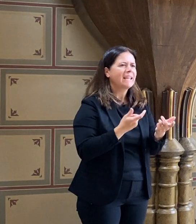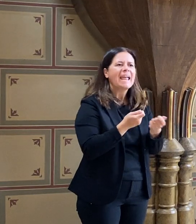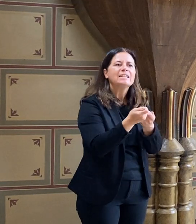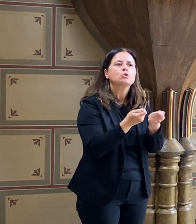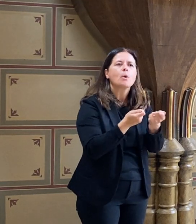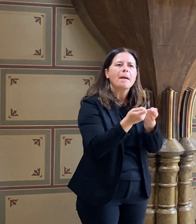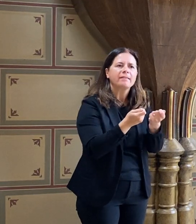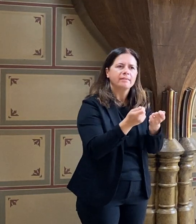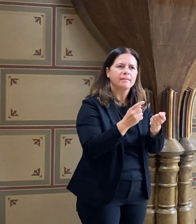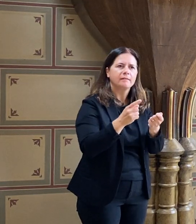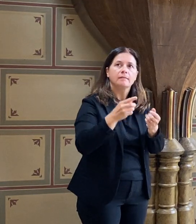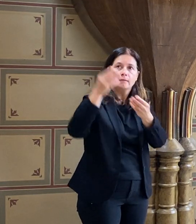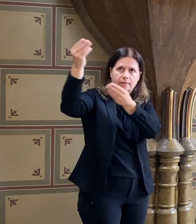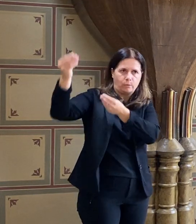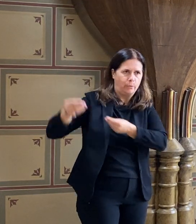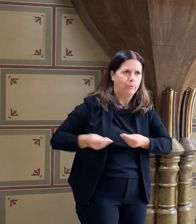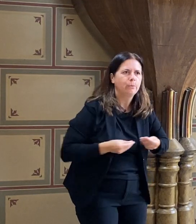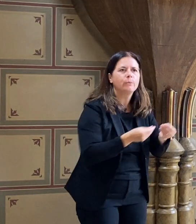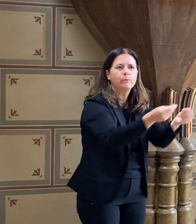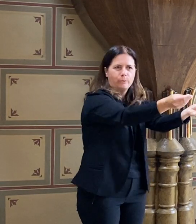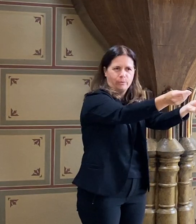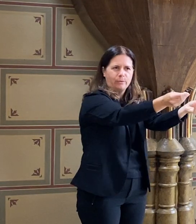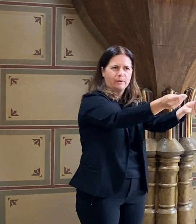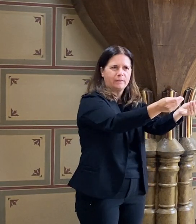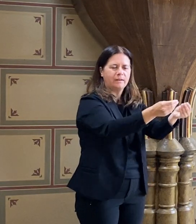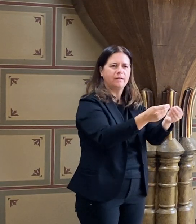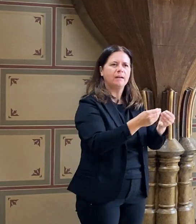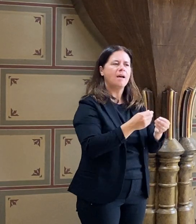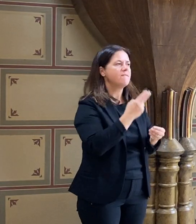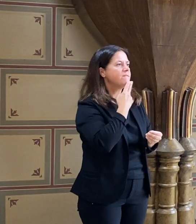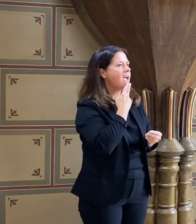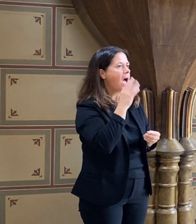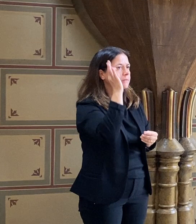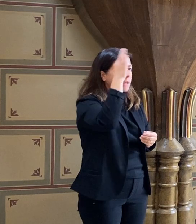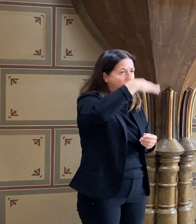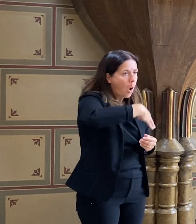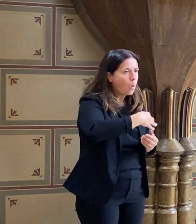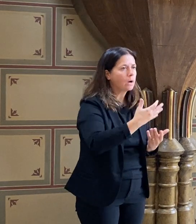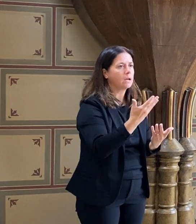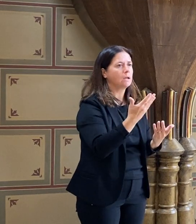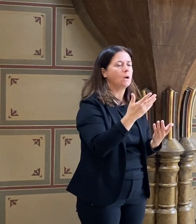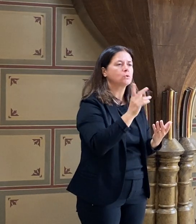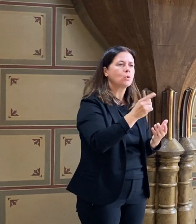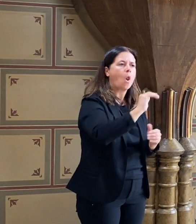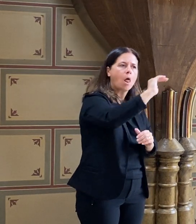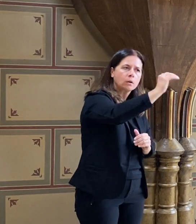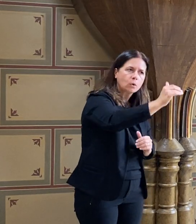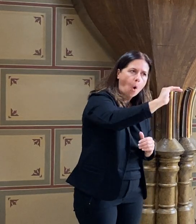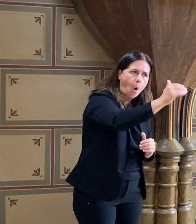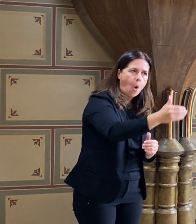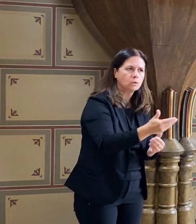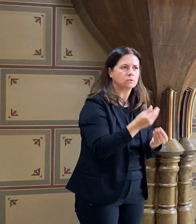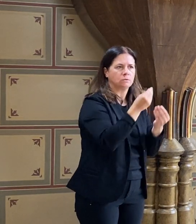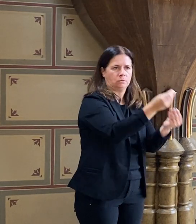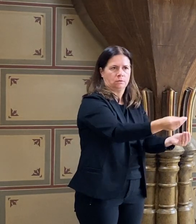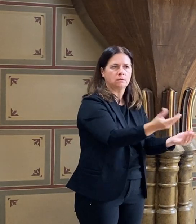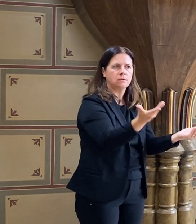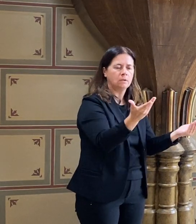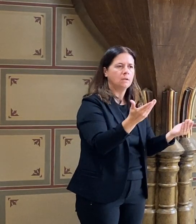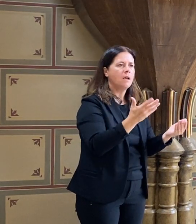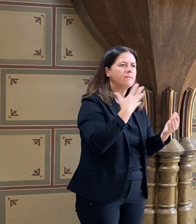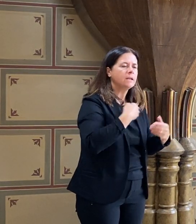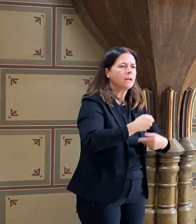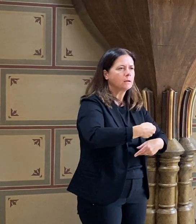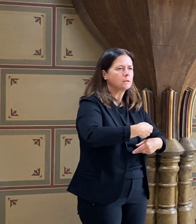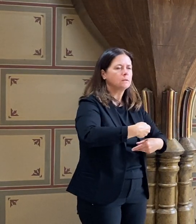weiter. Ihr wollt den Traurigen Trost spenden, sie wieder